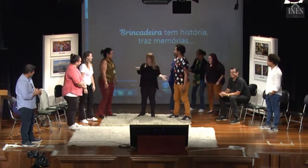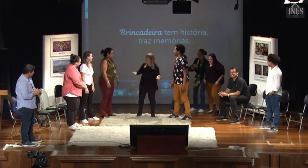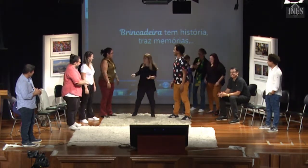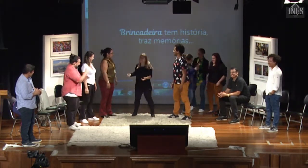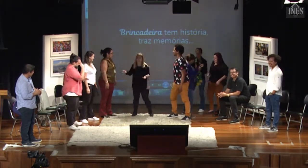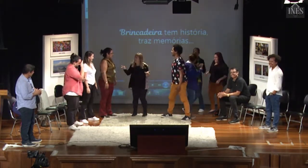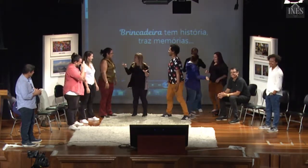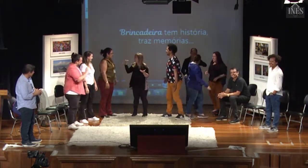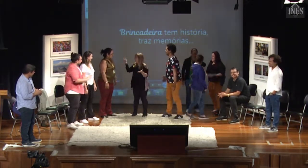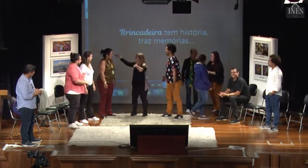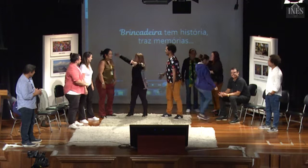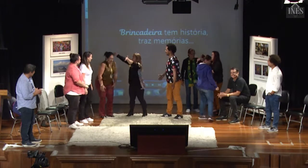Quase que eu bati na cabeça dela.